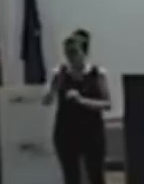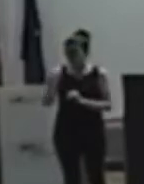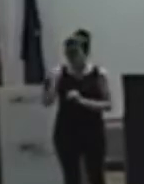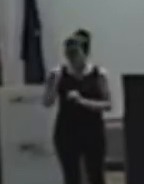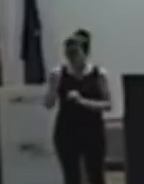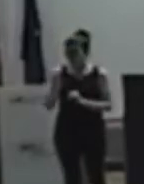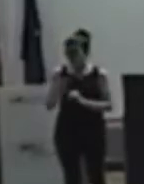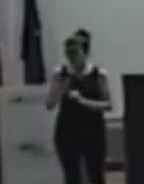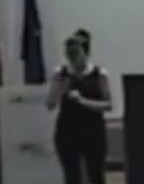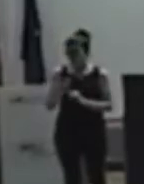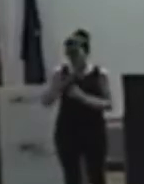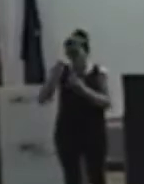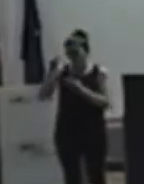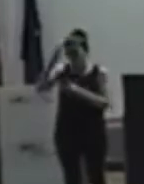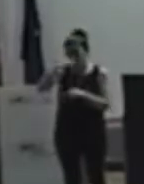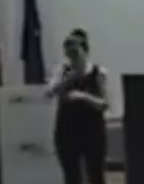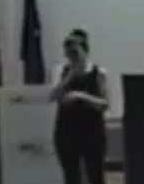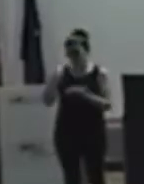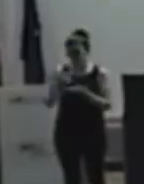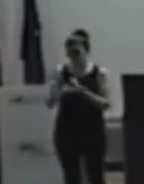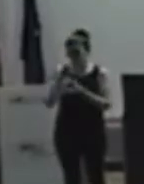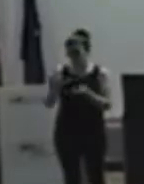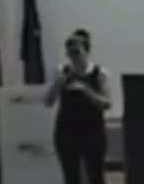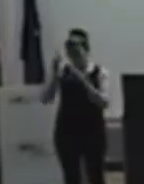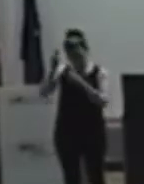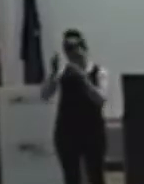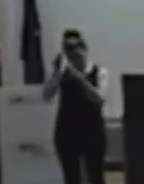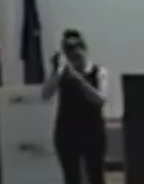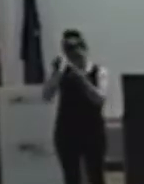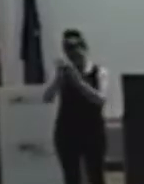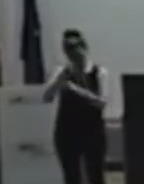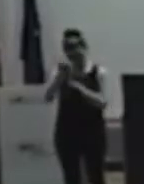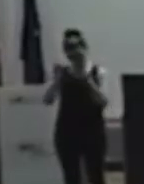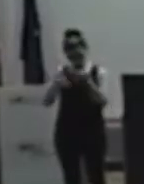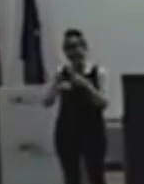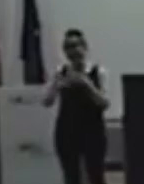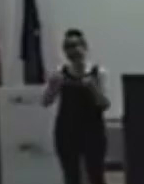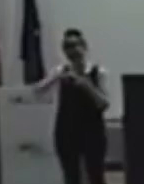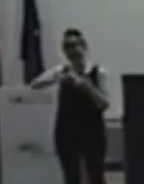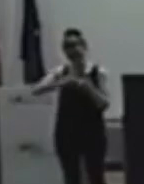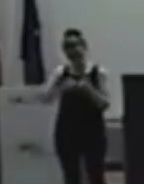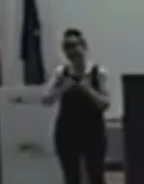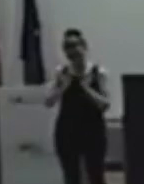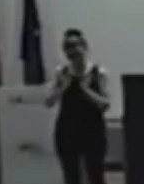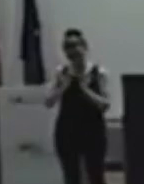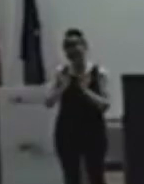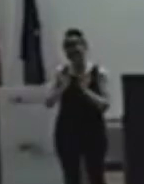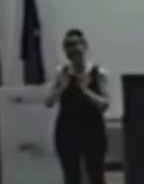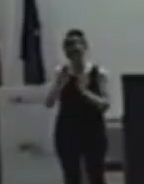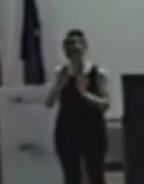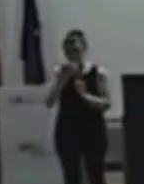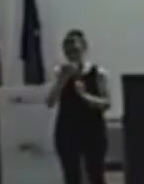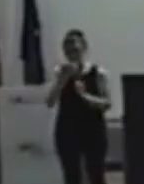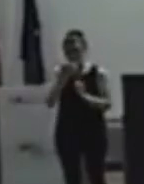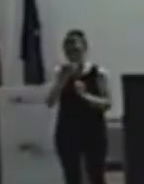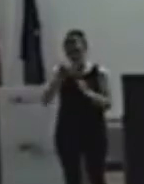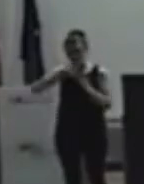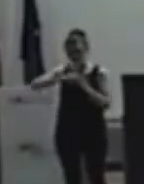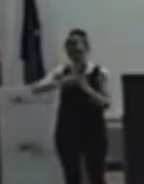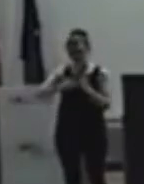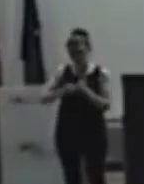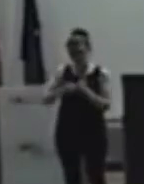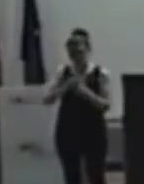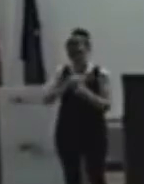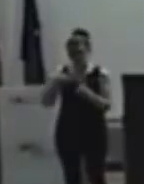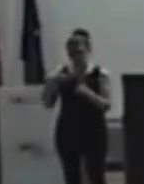pregunta que todo padre debería hacerse a la hora de utilizar nuevas tecnologías es si quiero esa tecnología